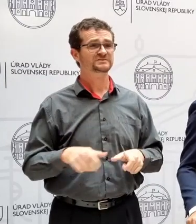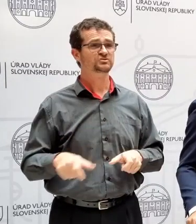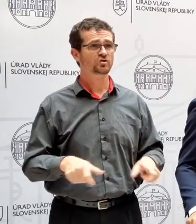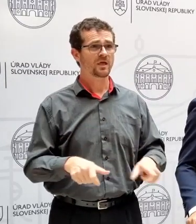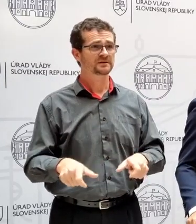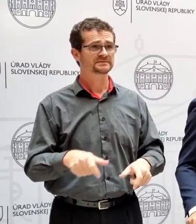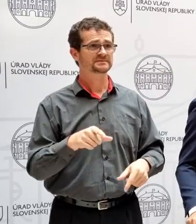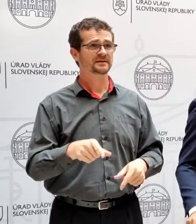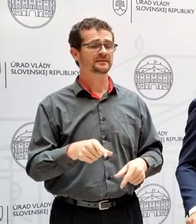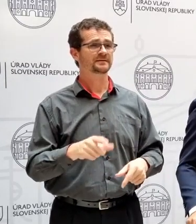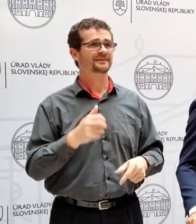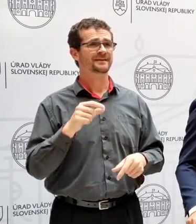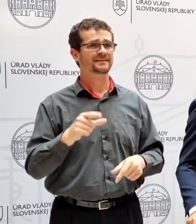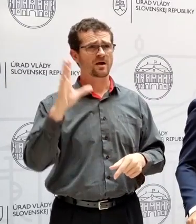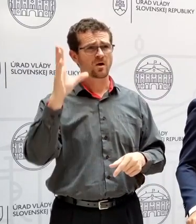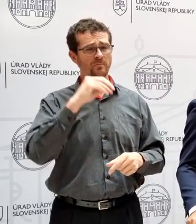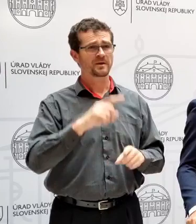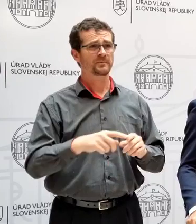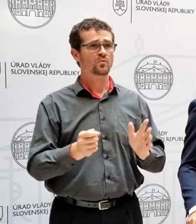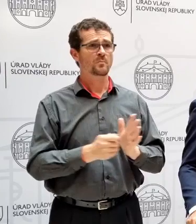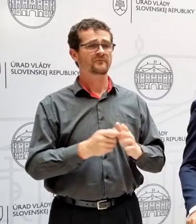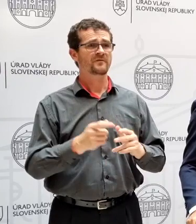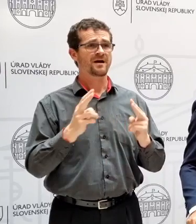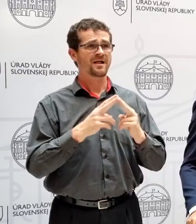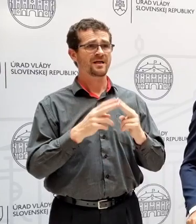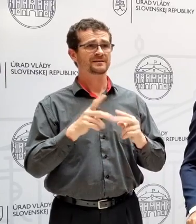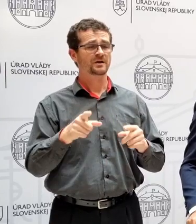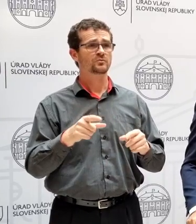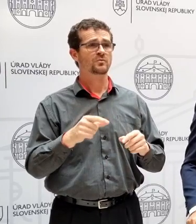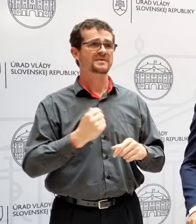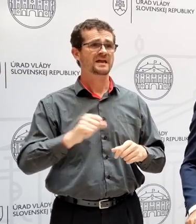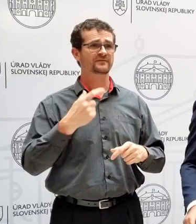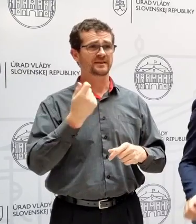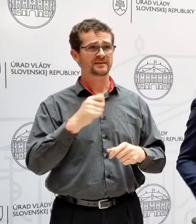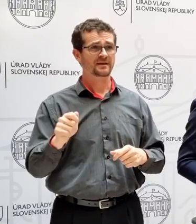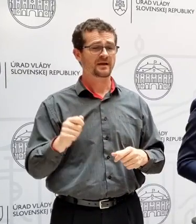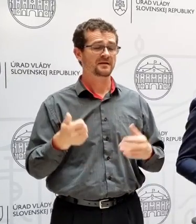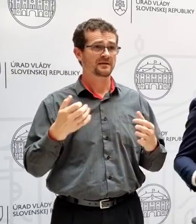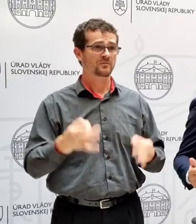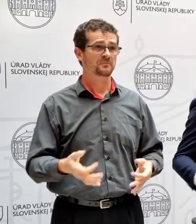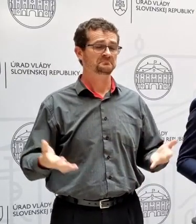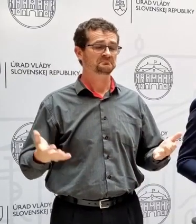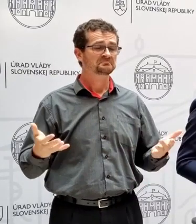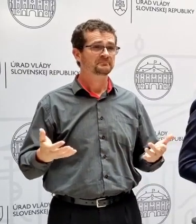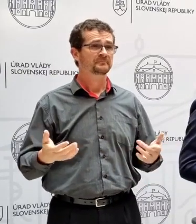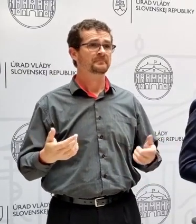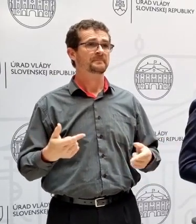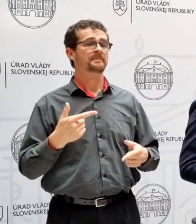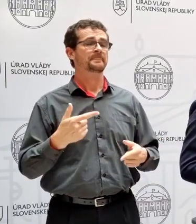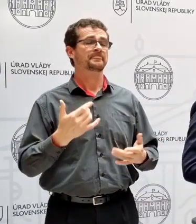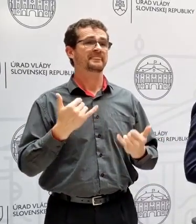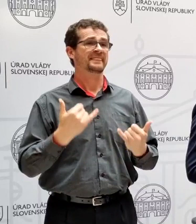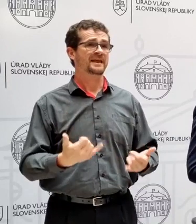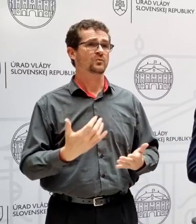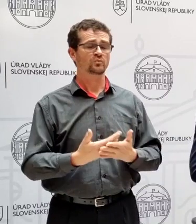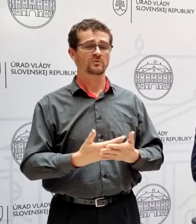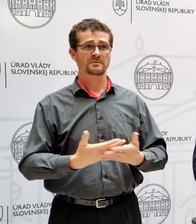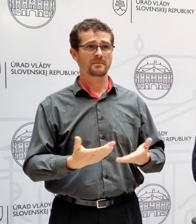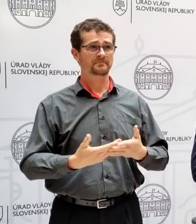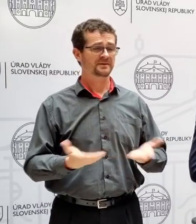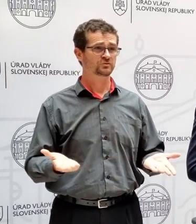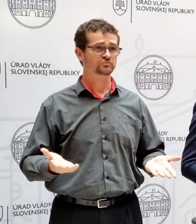železníc, nie je tak hlúpy, aby kupoval elektrínu na schvál, keď je drahá. Jednoducho, hold, vymklo sa to spod kontroly, mimo úplne